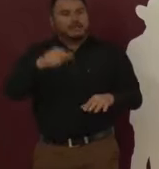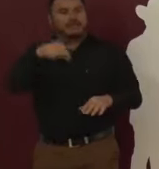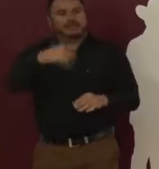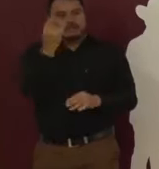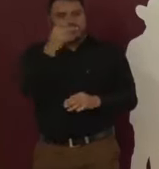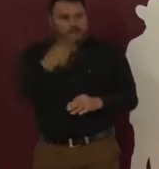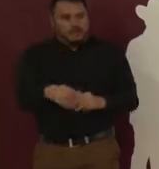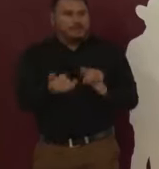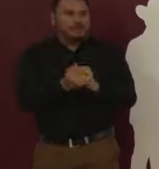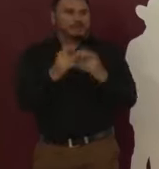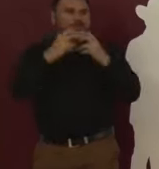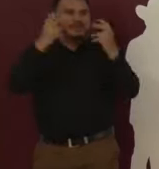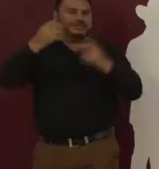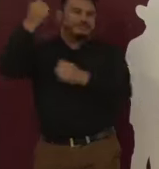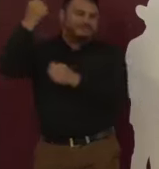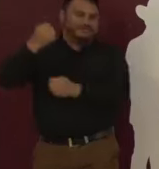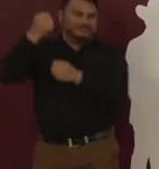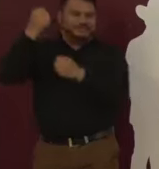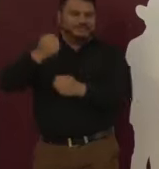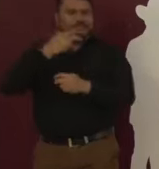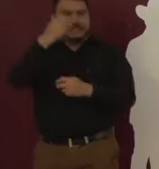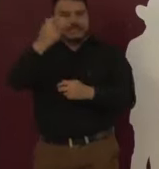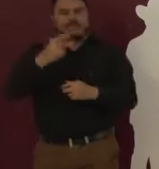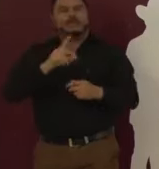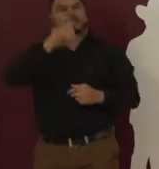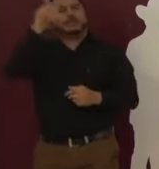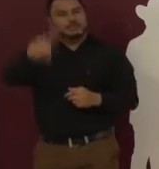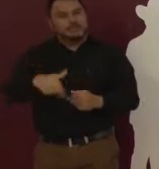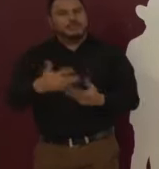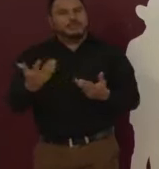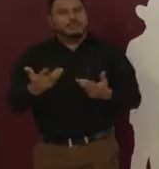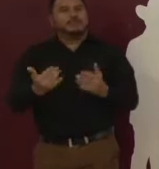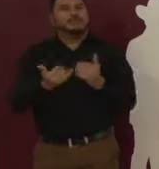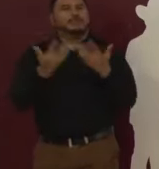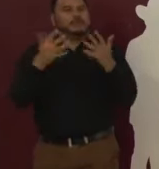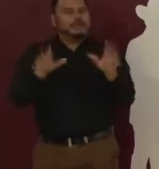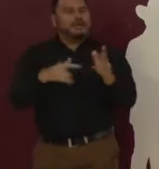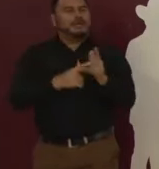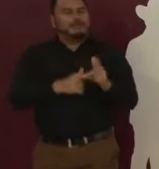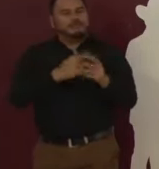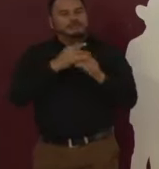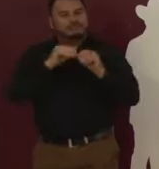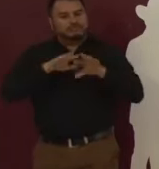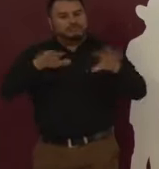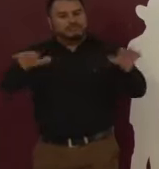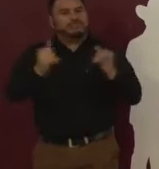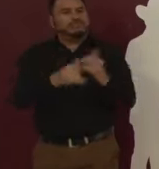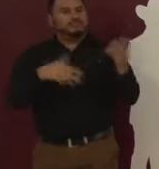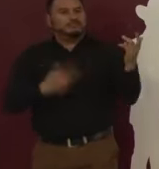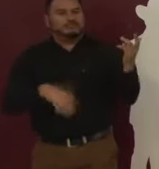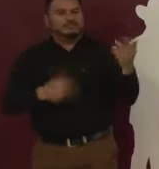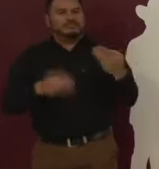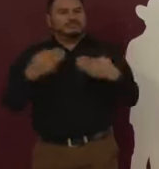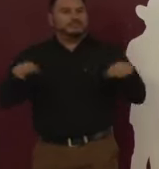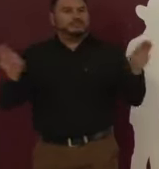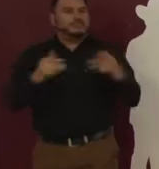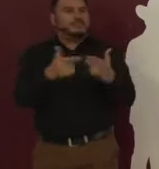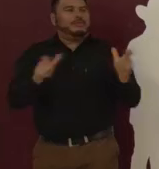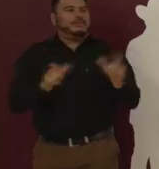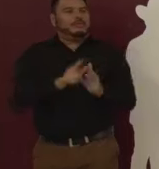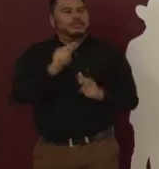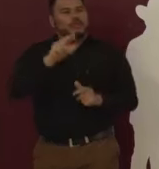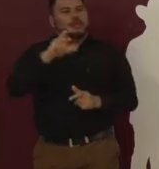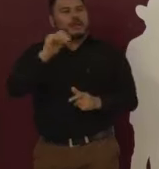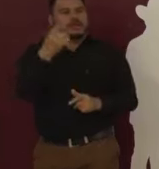en Tijuana. Y después de eso vamos a proceder a transmitir el concierto que nos ofrecen los Tucanes de